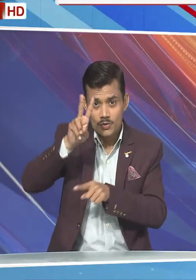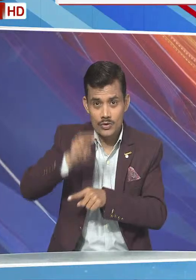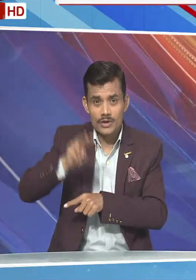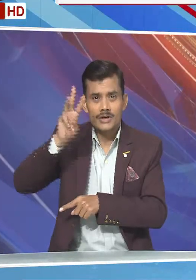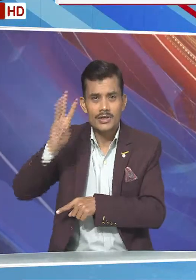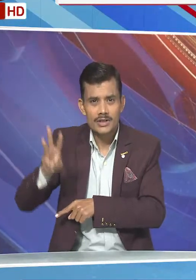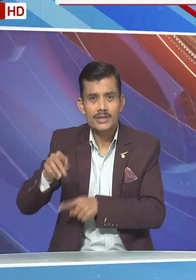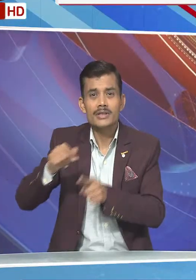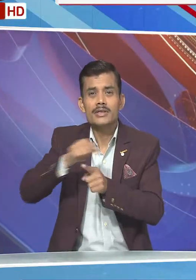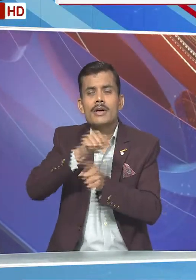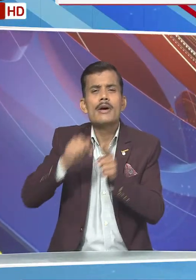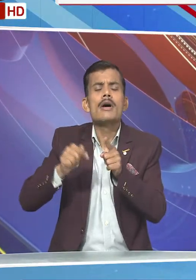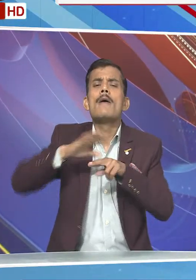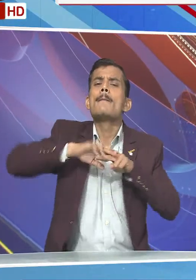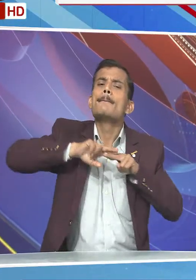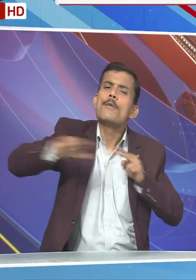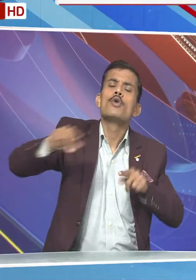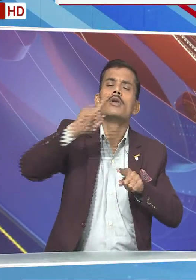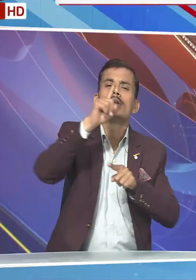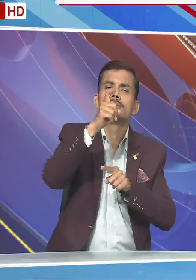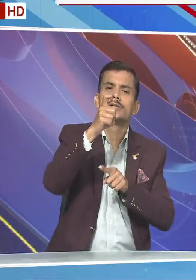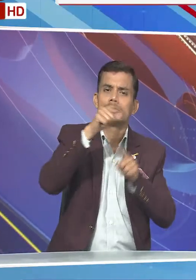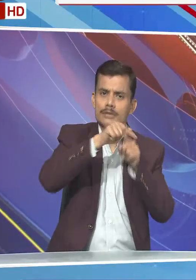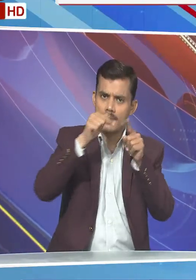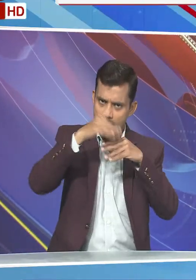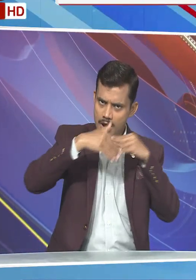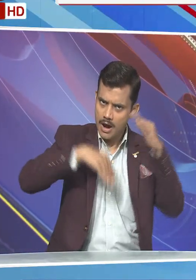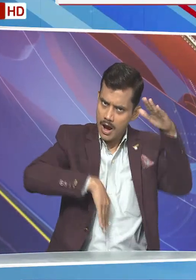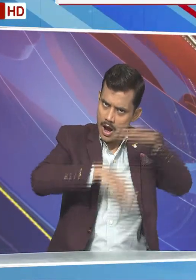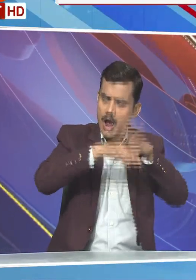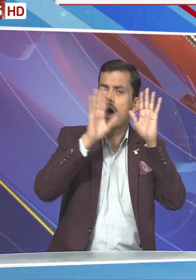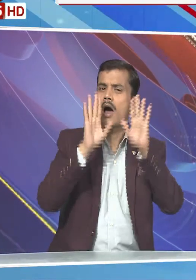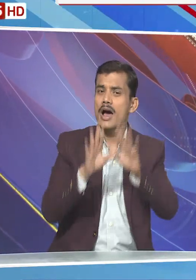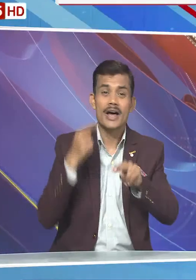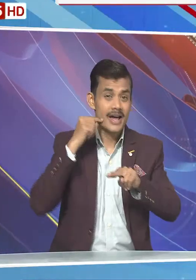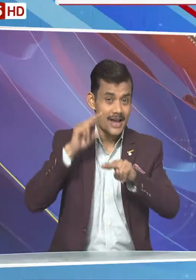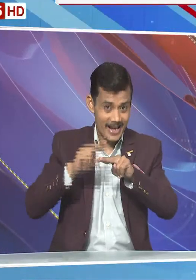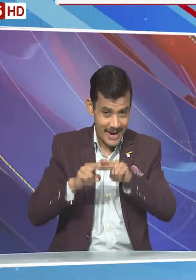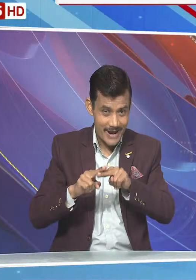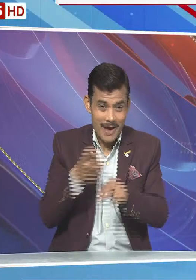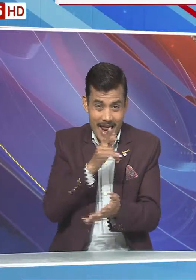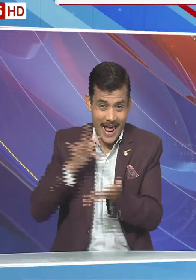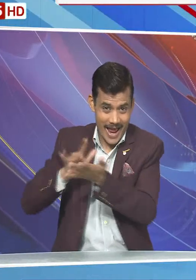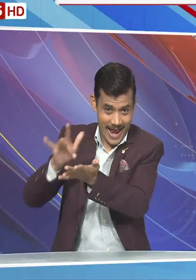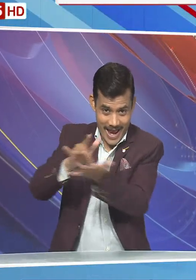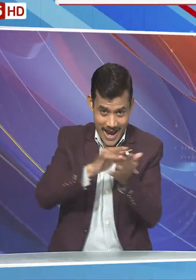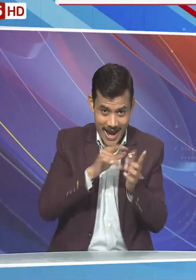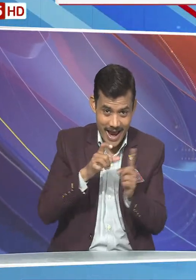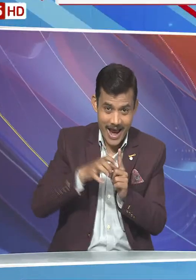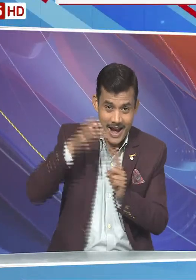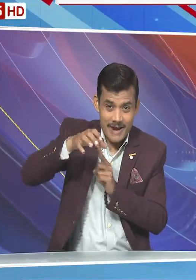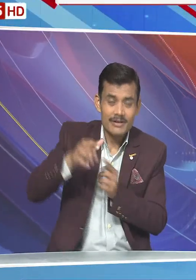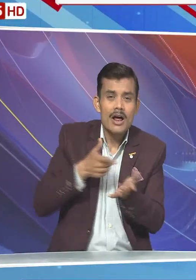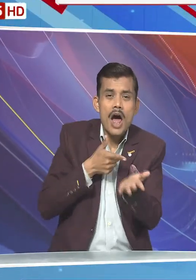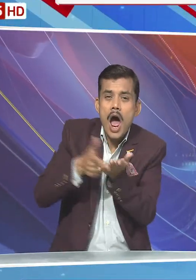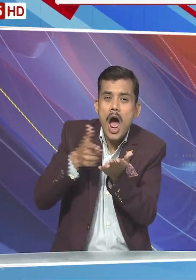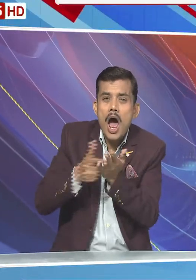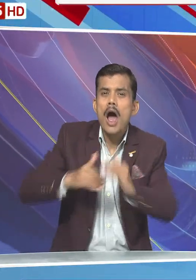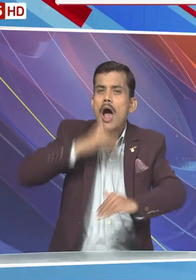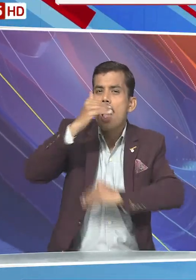दर 7% रह सकती है। अगर सेक्टर के हिसाब से बात की जाए तो कृषि क्षेत्र की विकास